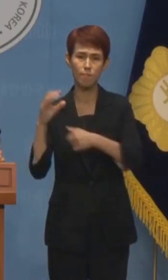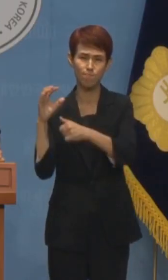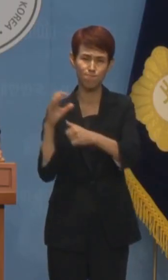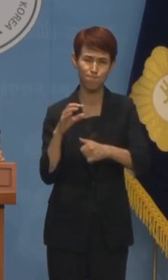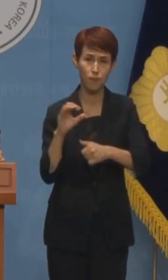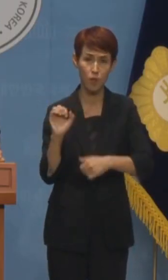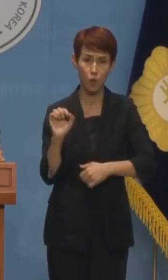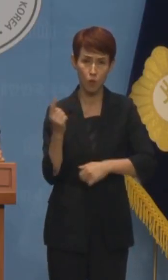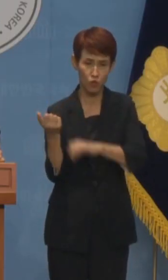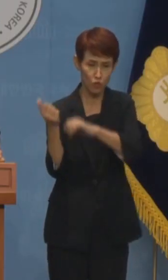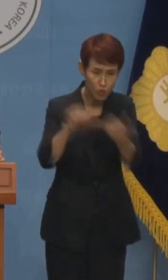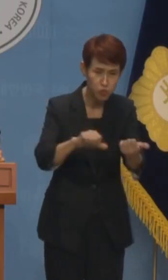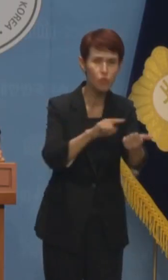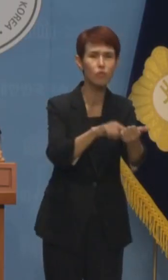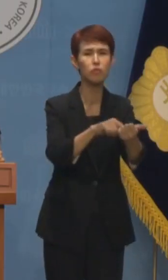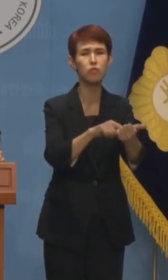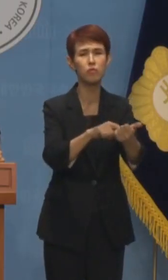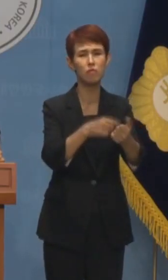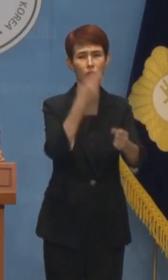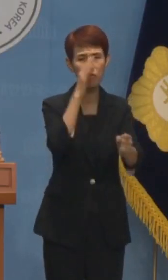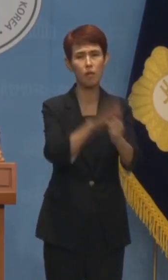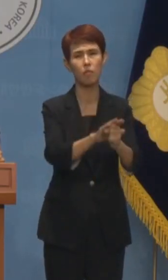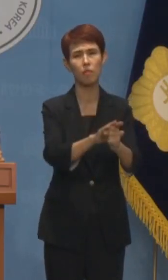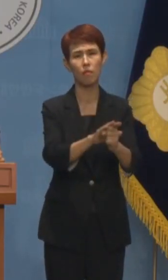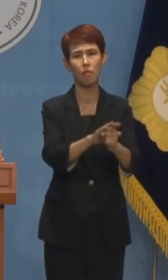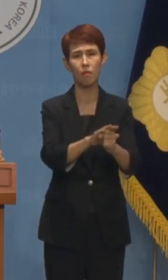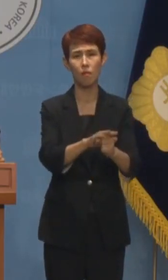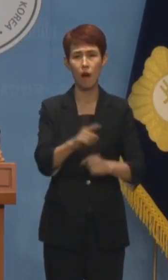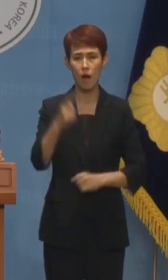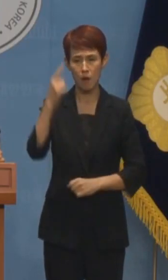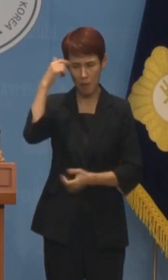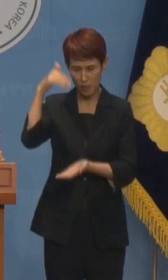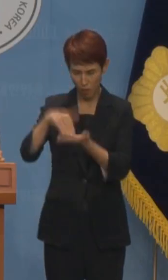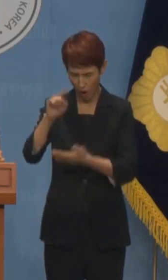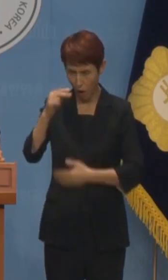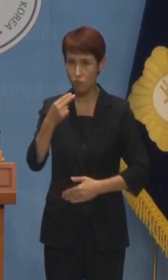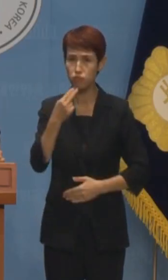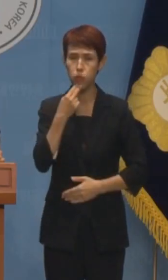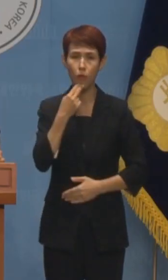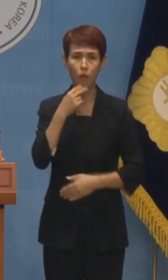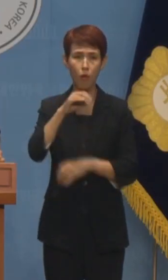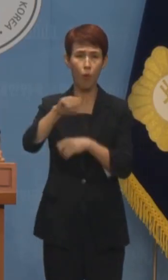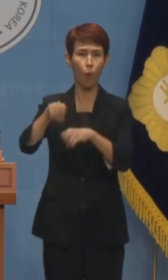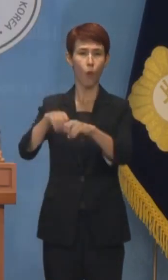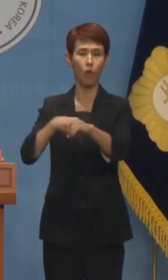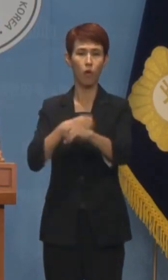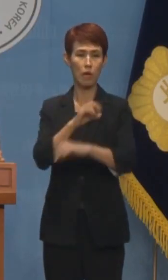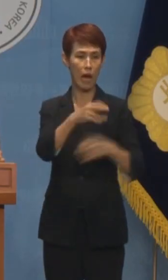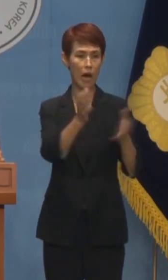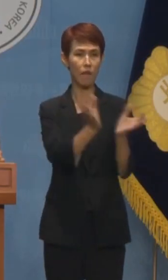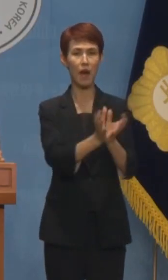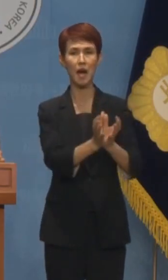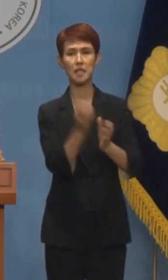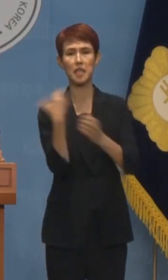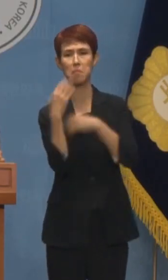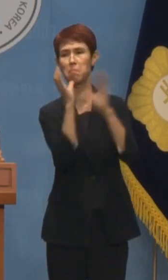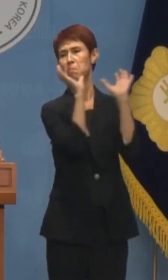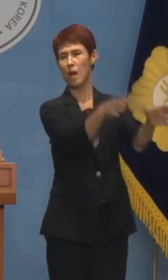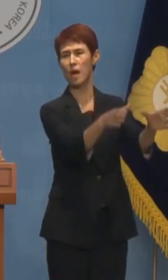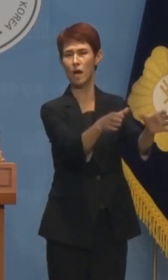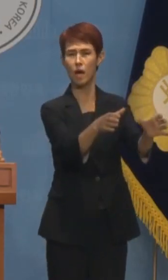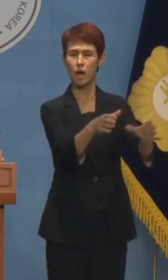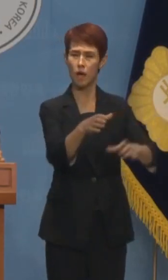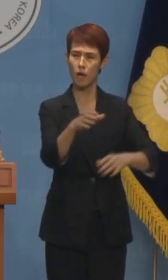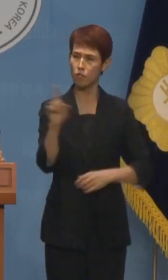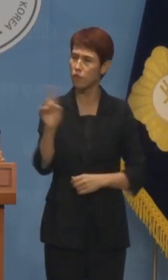권익위 국장의 억울한 죽음에 대한 반성 없이 적반하장식으로 야당에게 책임을 덮어